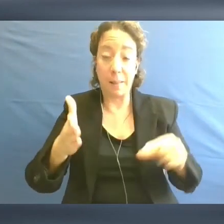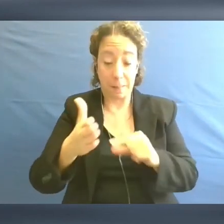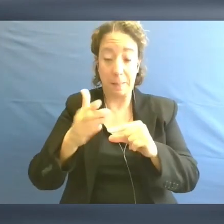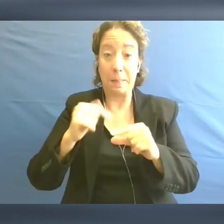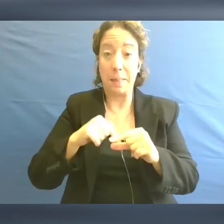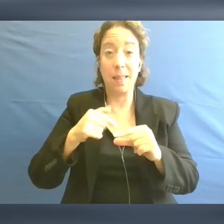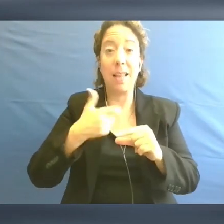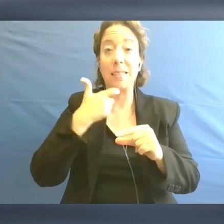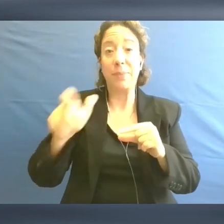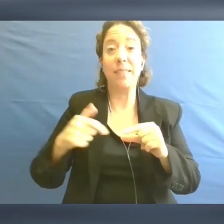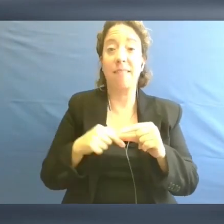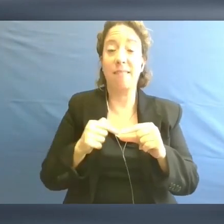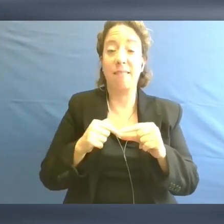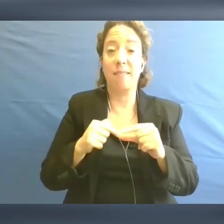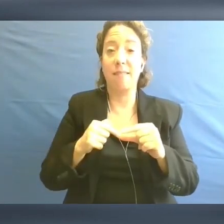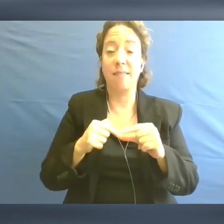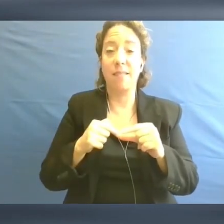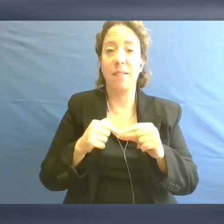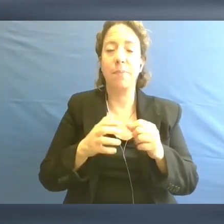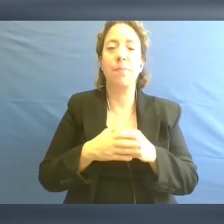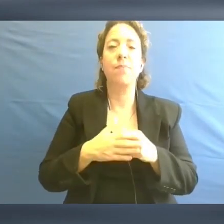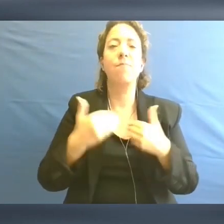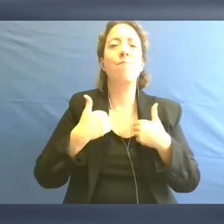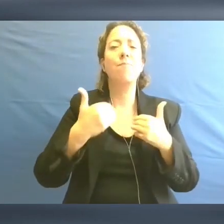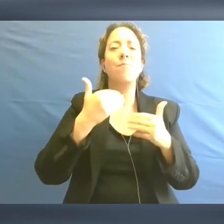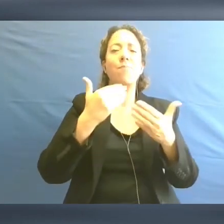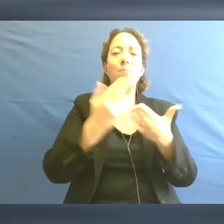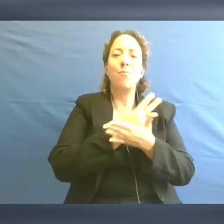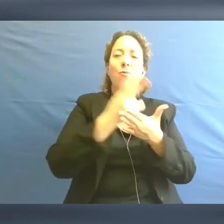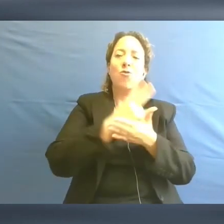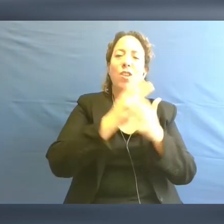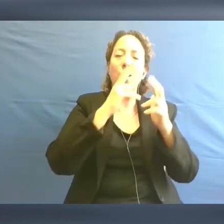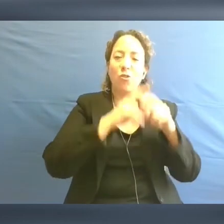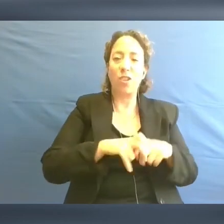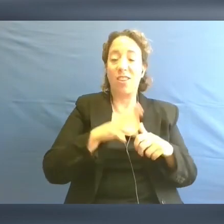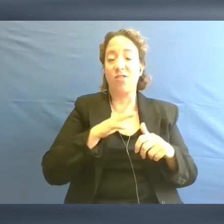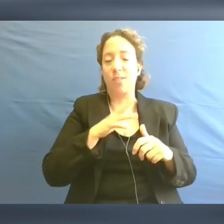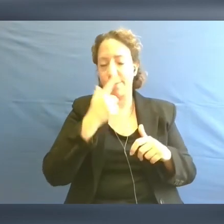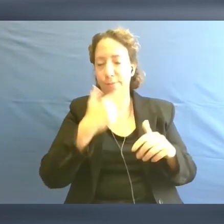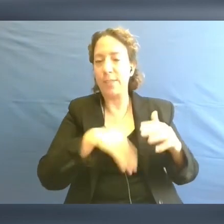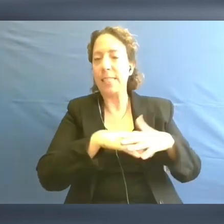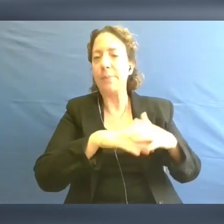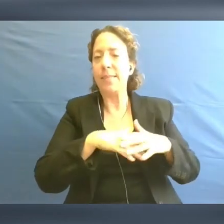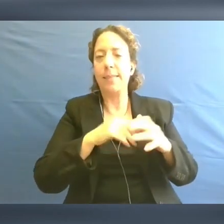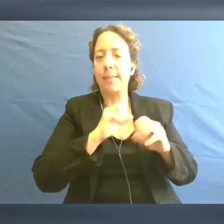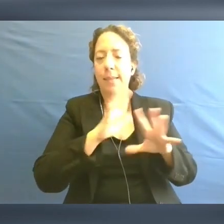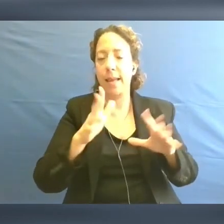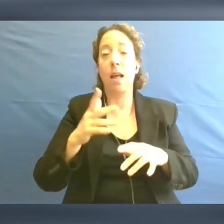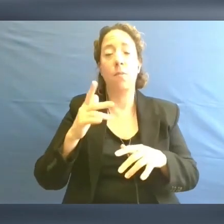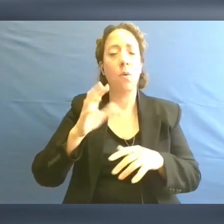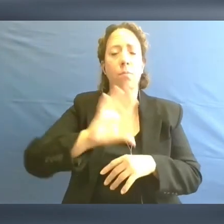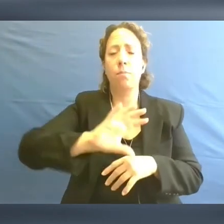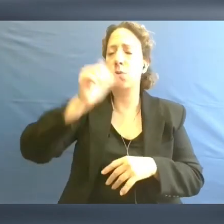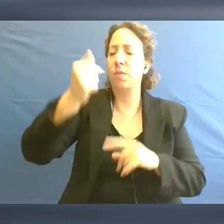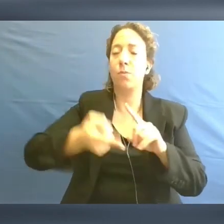Ces limites ont été confirmées dans nos différents projets de recherche. Donc cette accessibilité est nécessaire. C'est la première brique. C'est